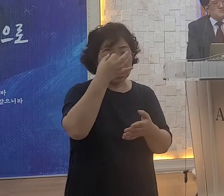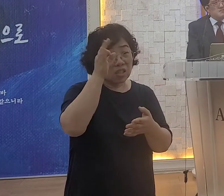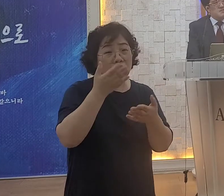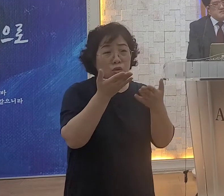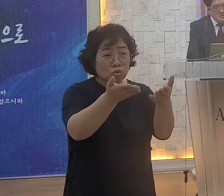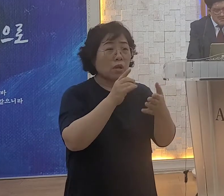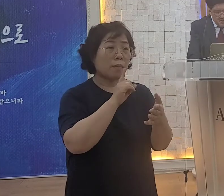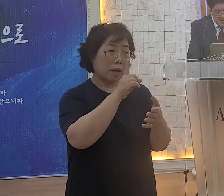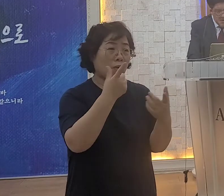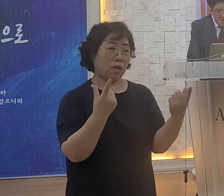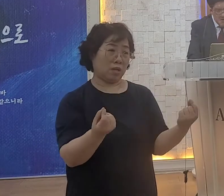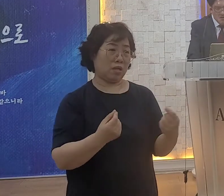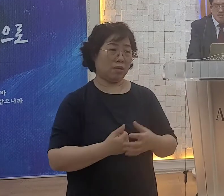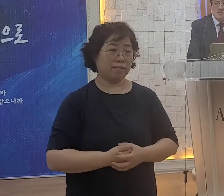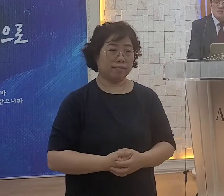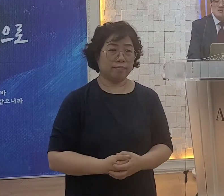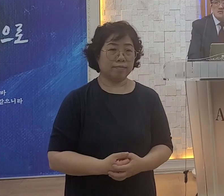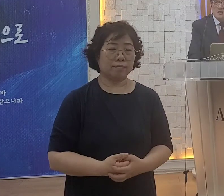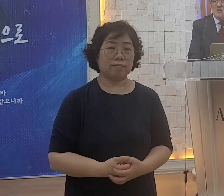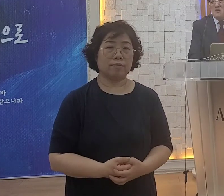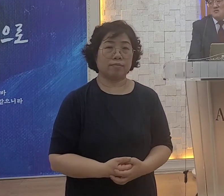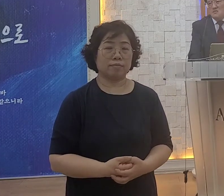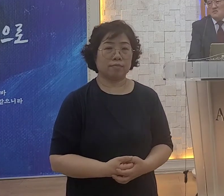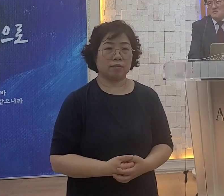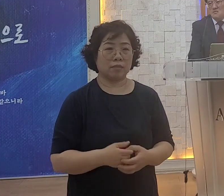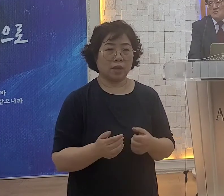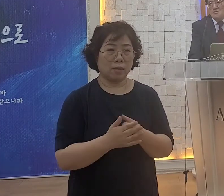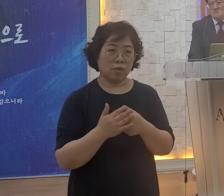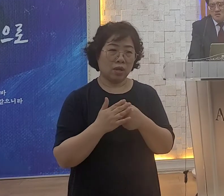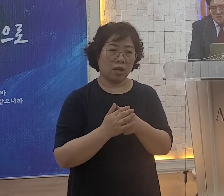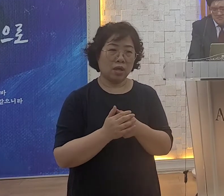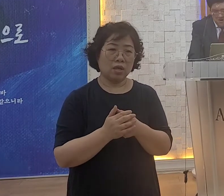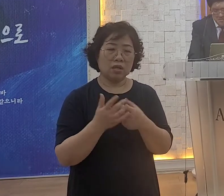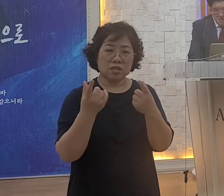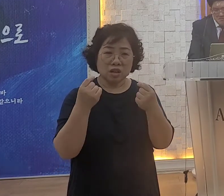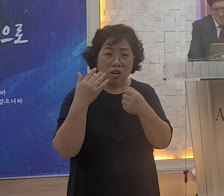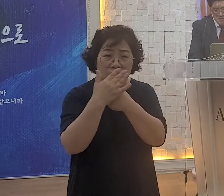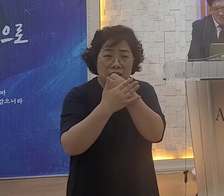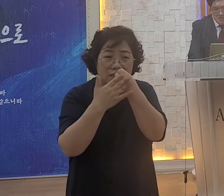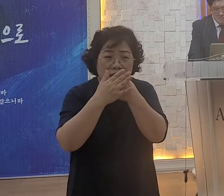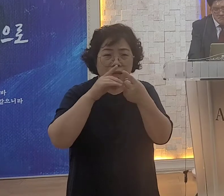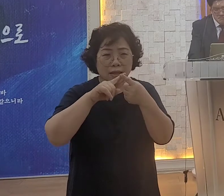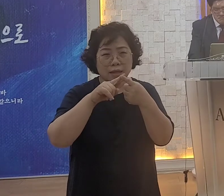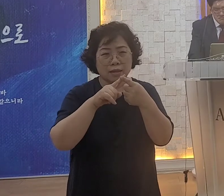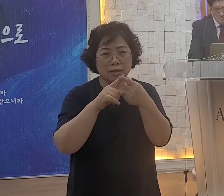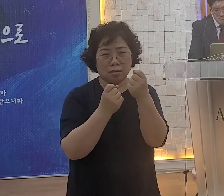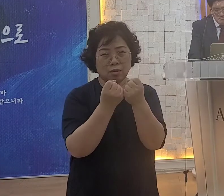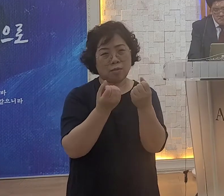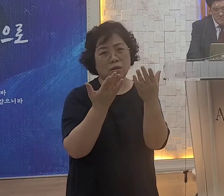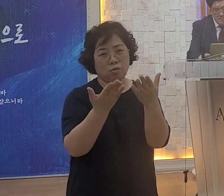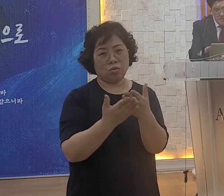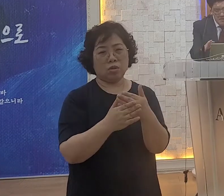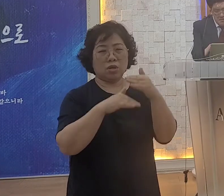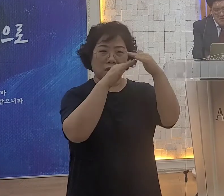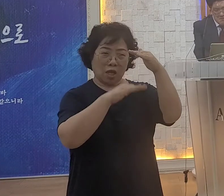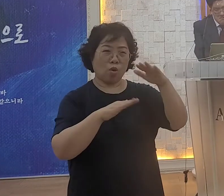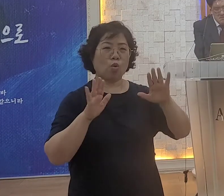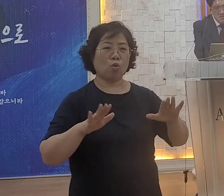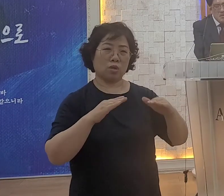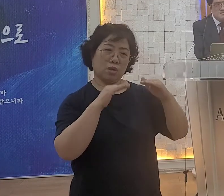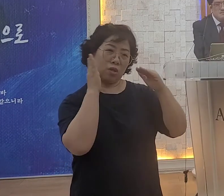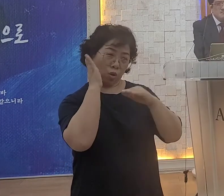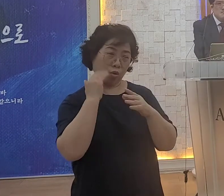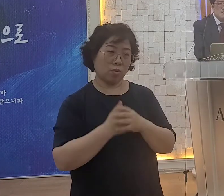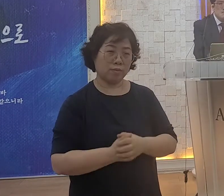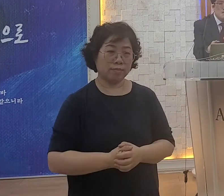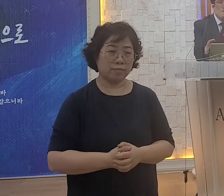이렇게 주어진 일이다 라는 이 은혜의 일을 우리에게 말씀하고 있습니다. 그래서 여러분, 이 예수